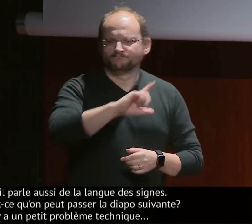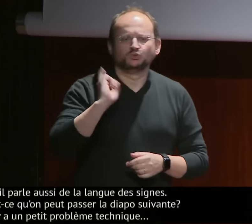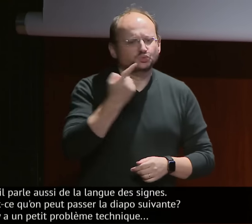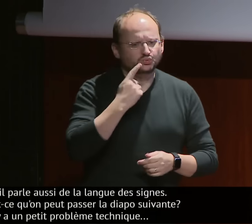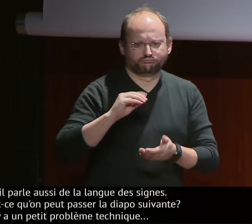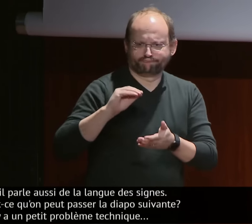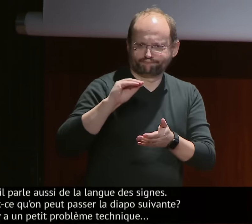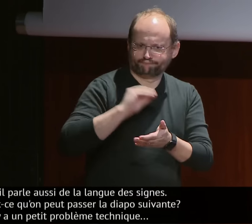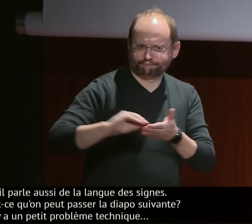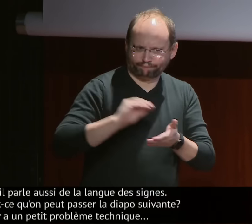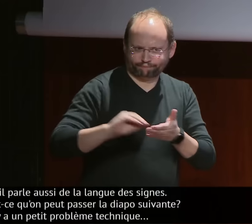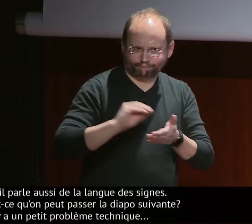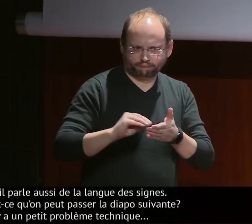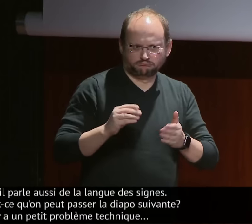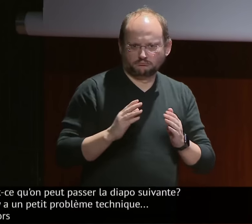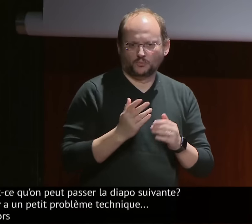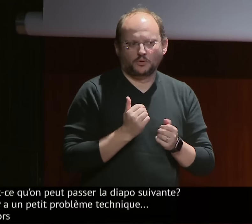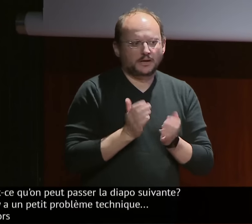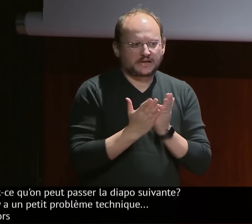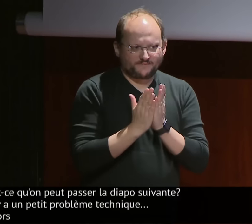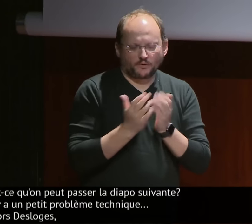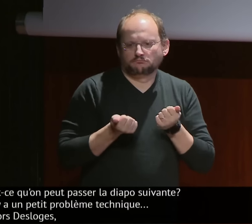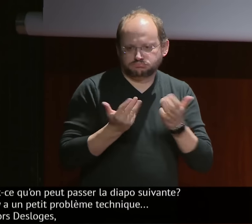Alors, des loges.